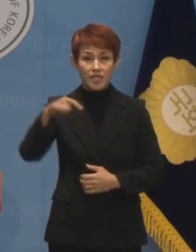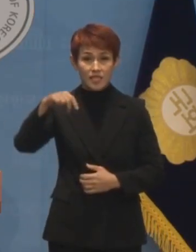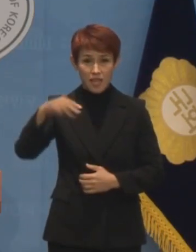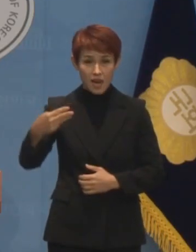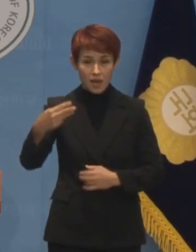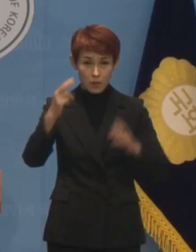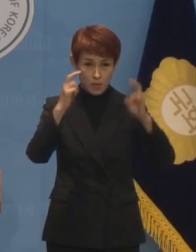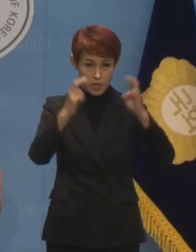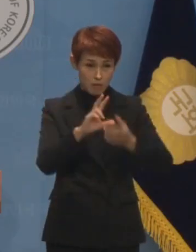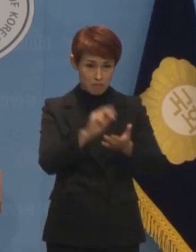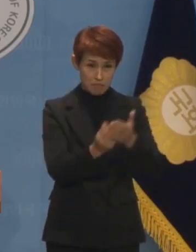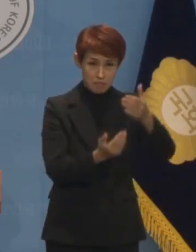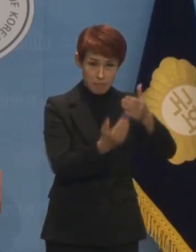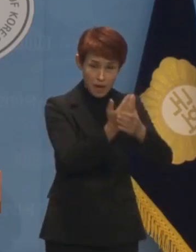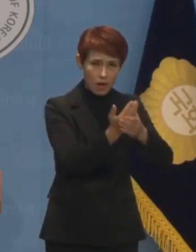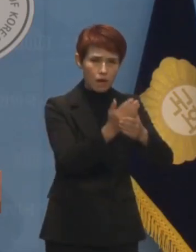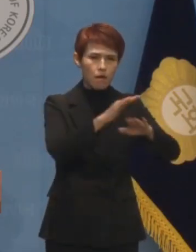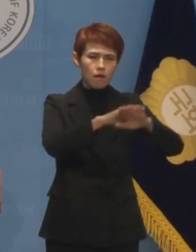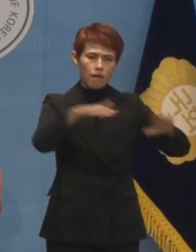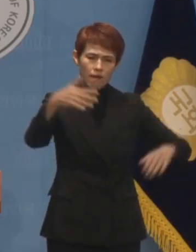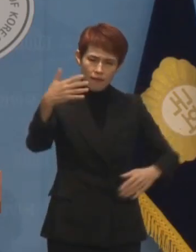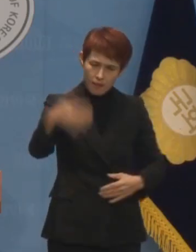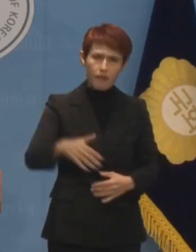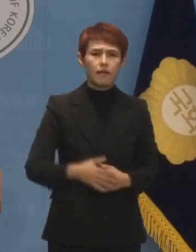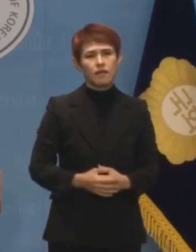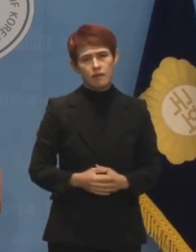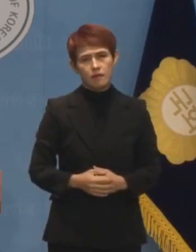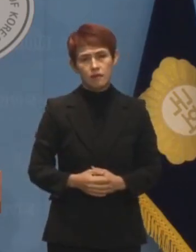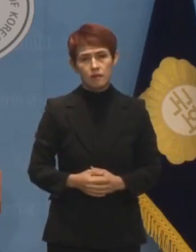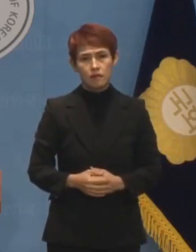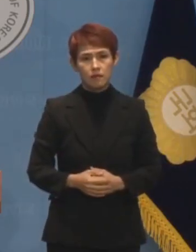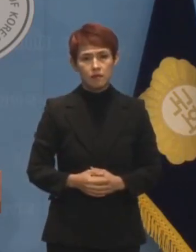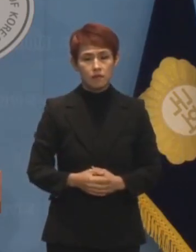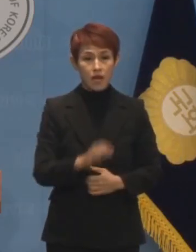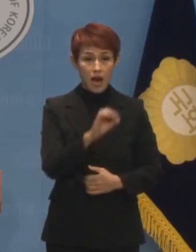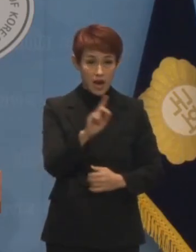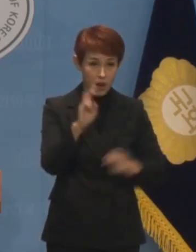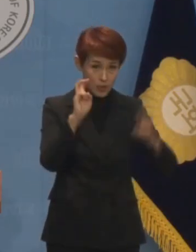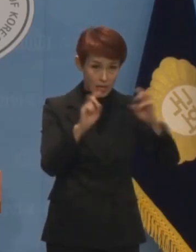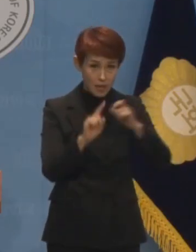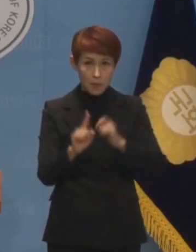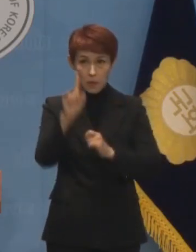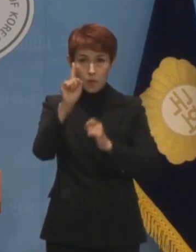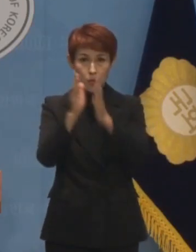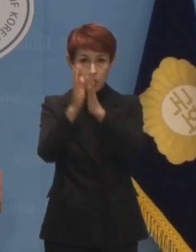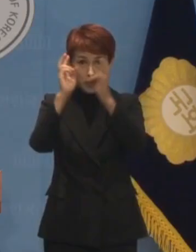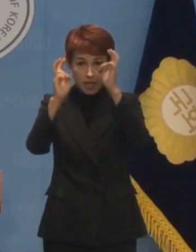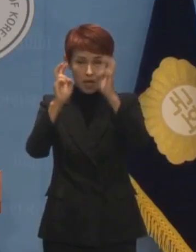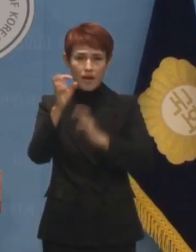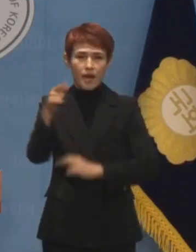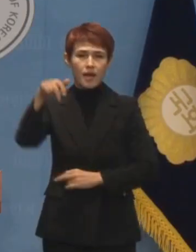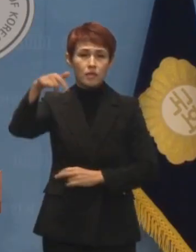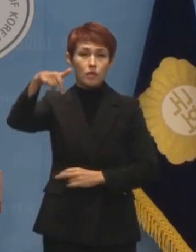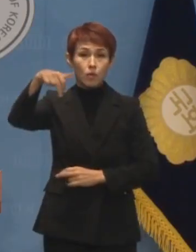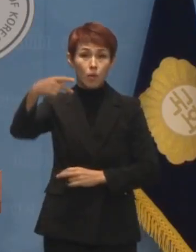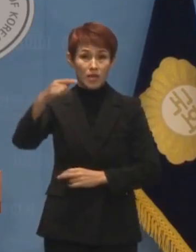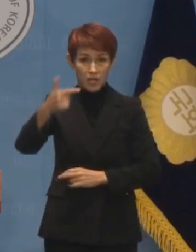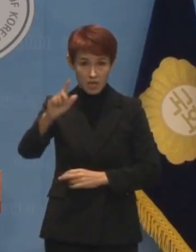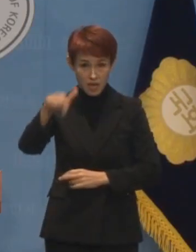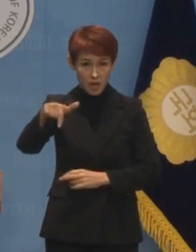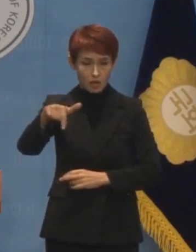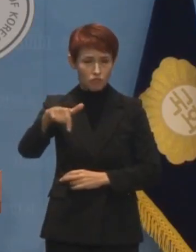아직 아무것도 해결된 것이 없습니다. 아리셀의 지배회사 에스콘에게 책임 회피와